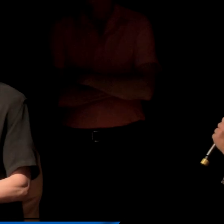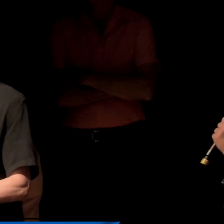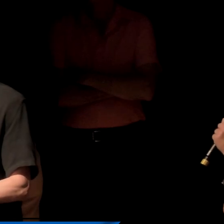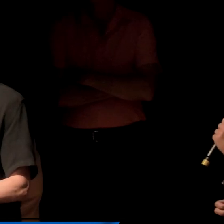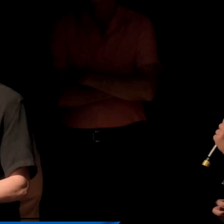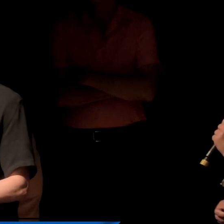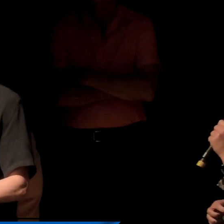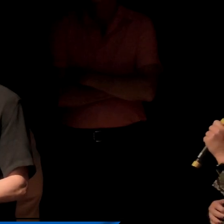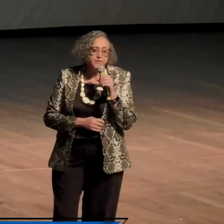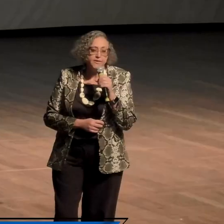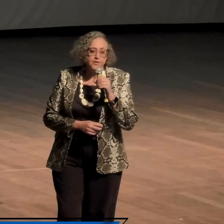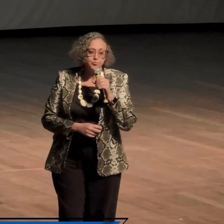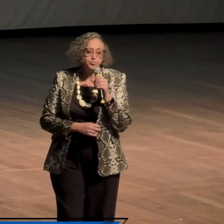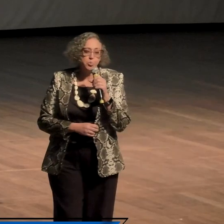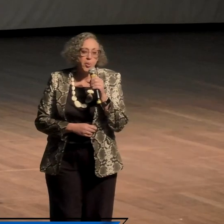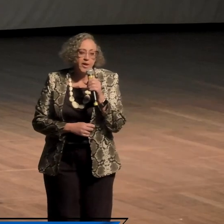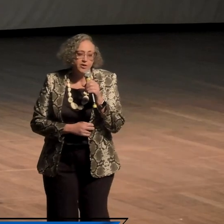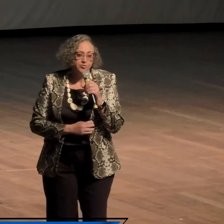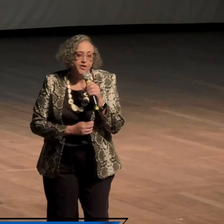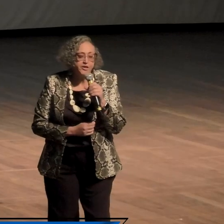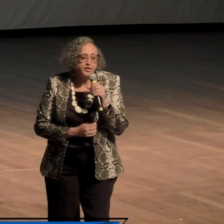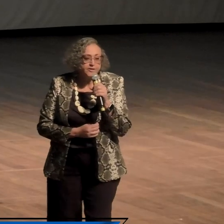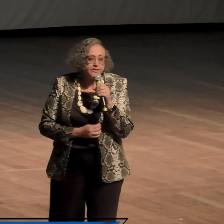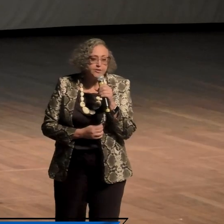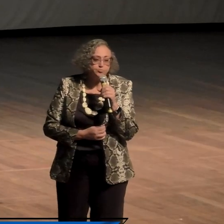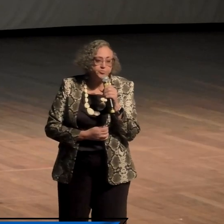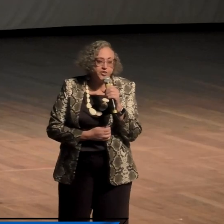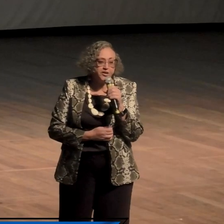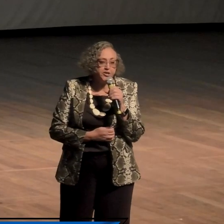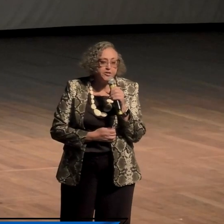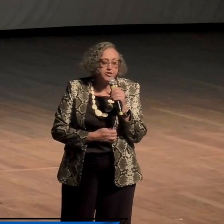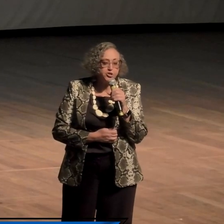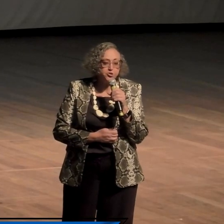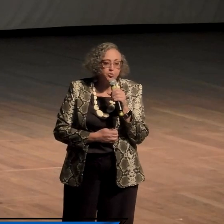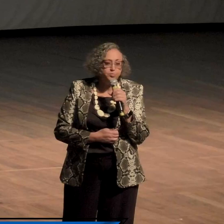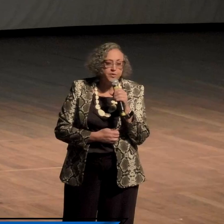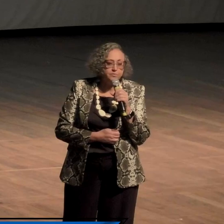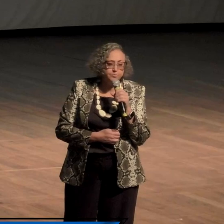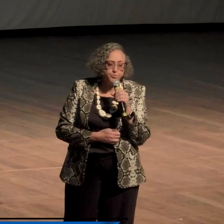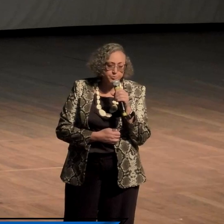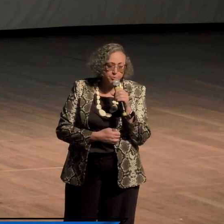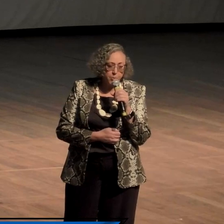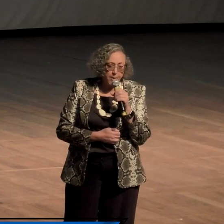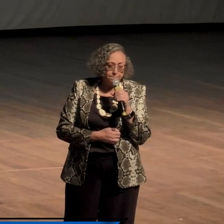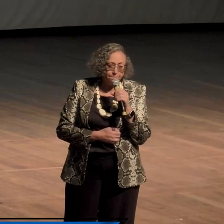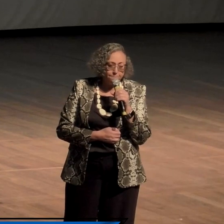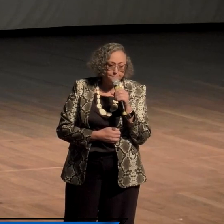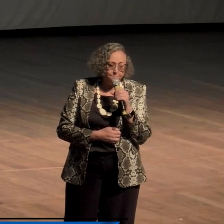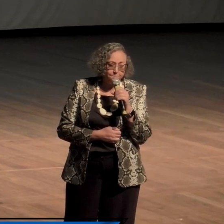amor Fernanda Fernanda Fernanda desculpa